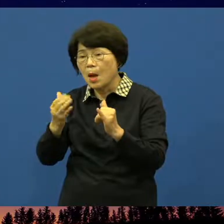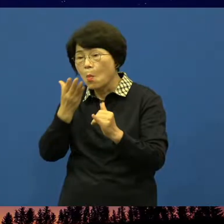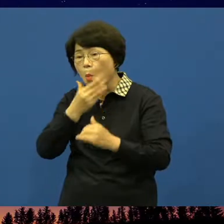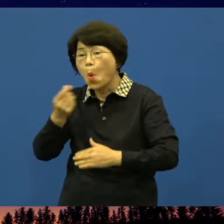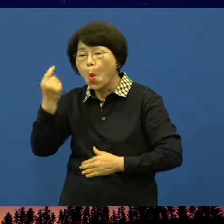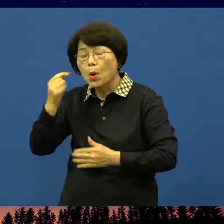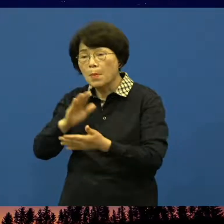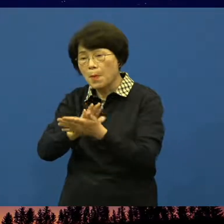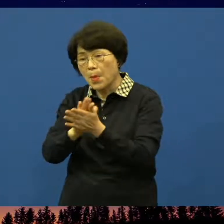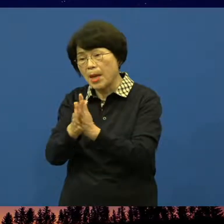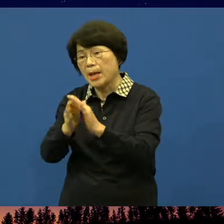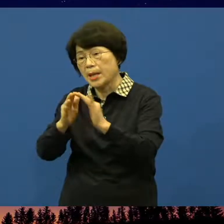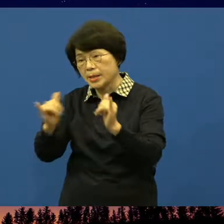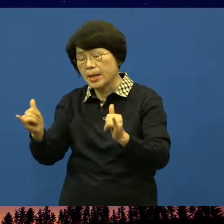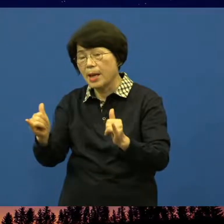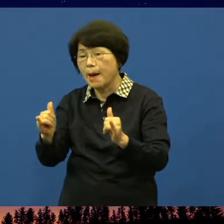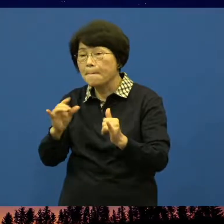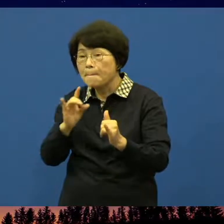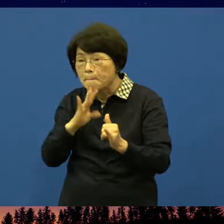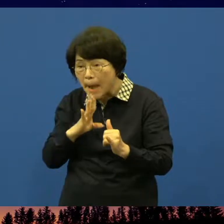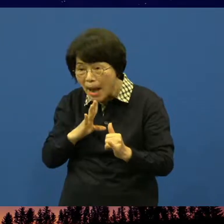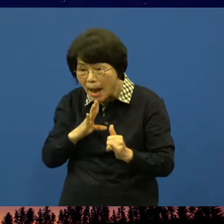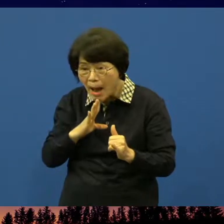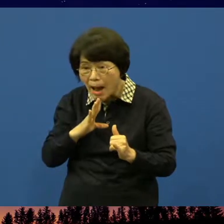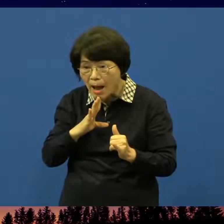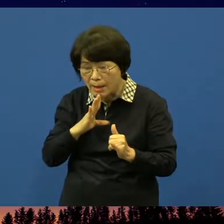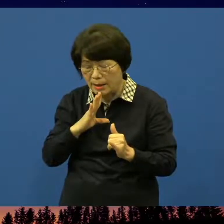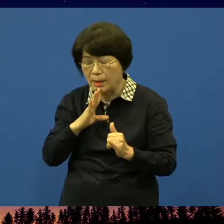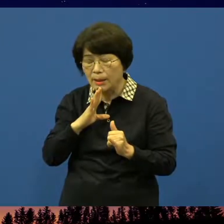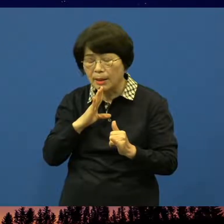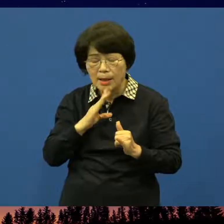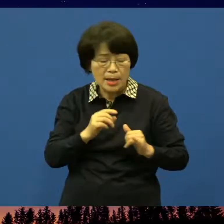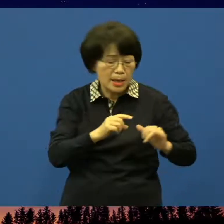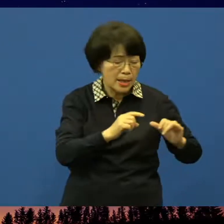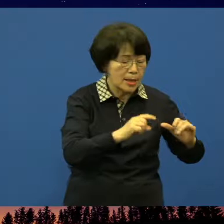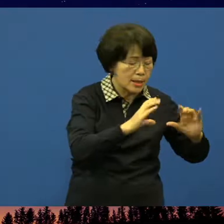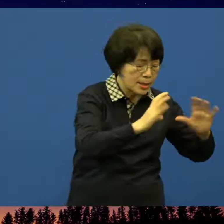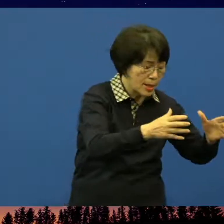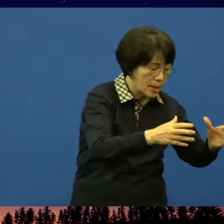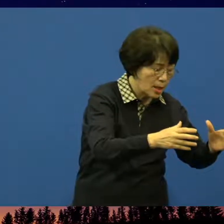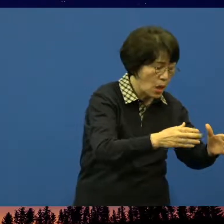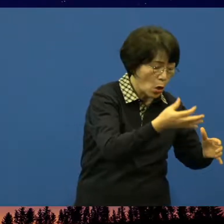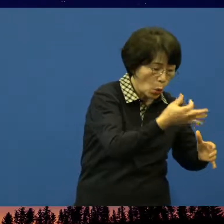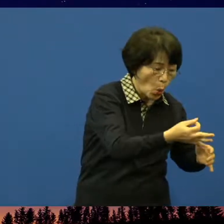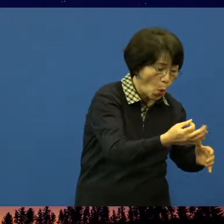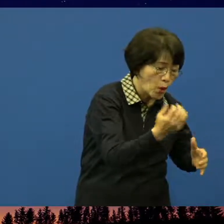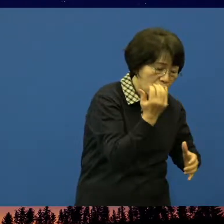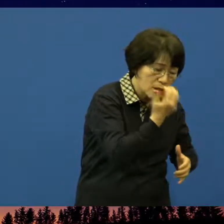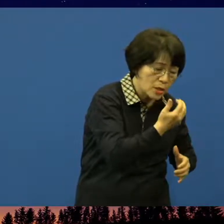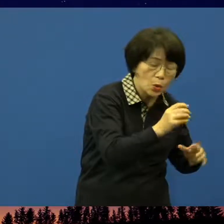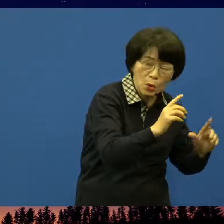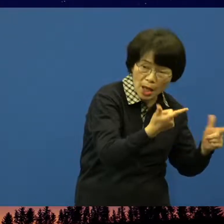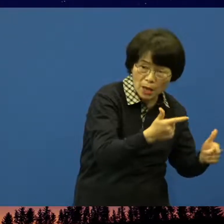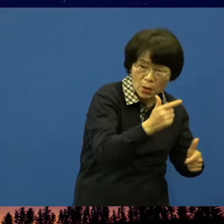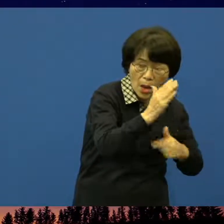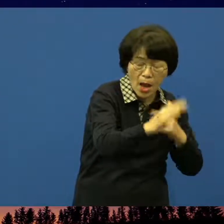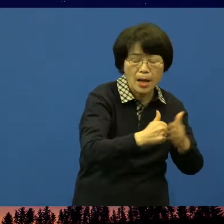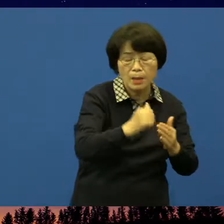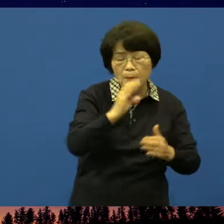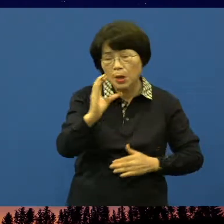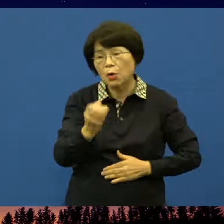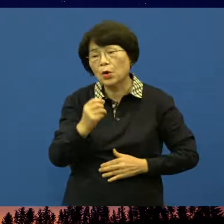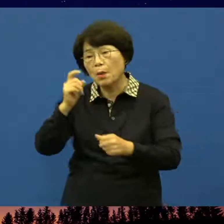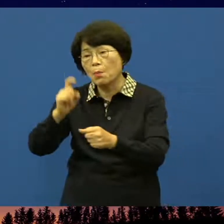변화된 사람들이 단순히 이 세상의 돈을 밝히고 이 세상의 정욕을 밝히는 것이 아니라 하나님의 거룩한 목적을